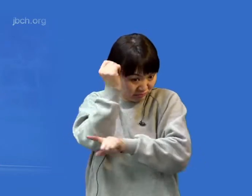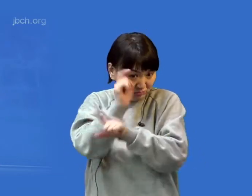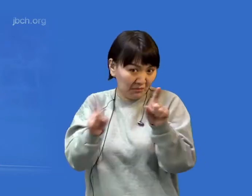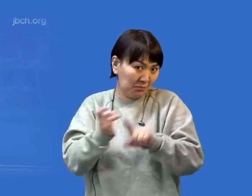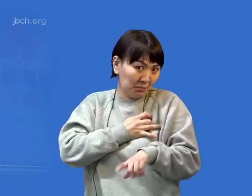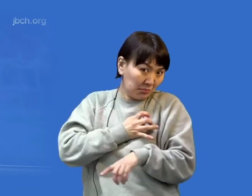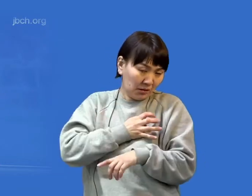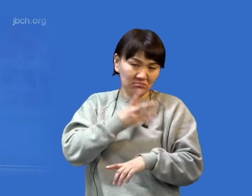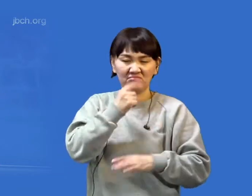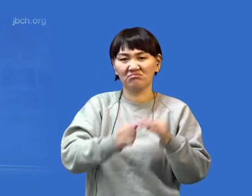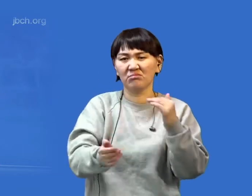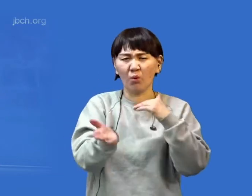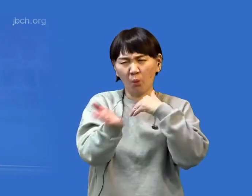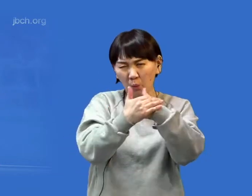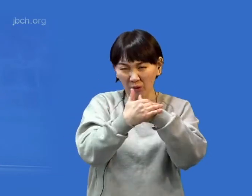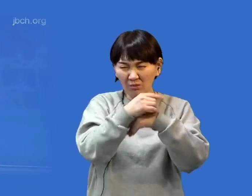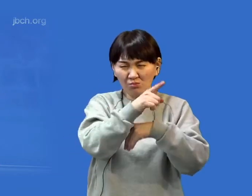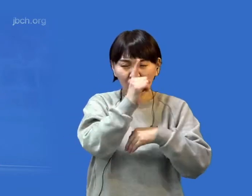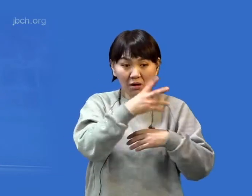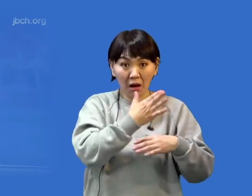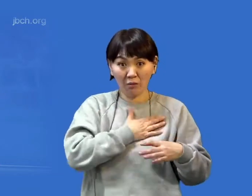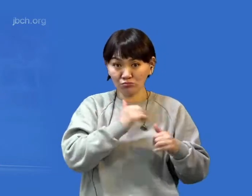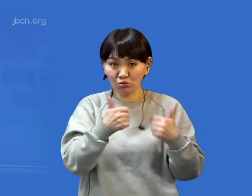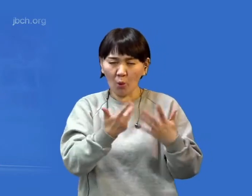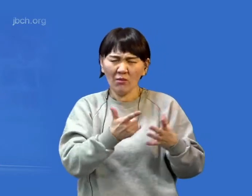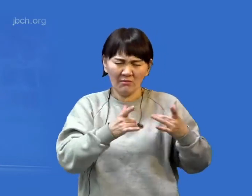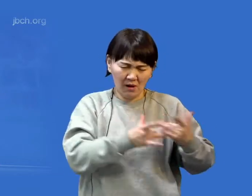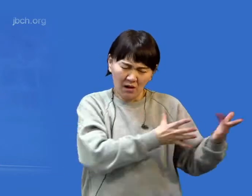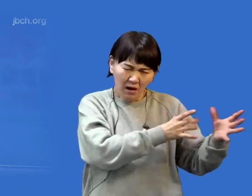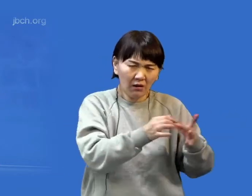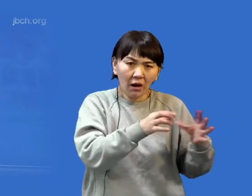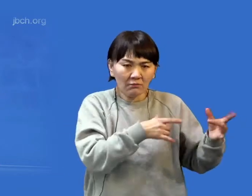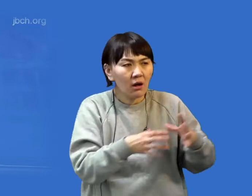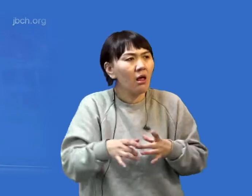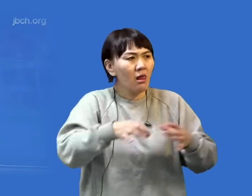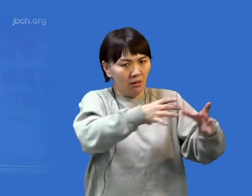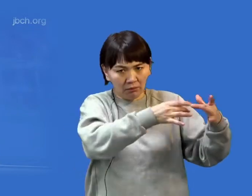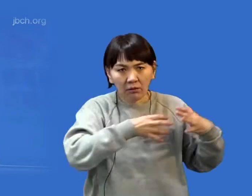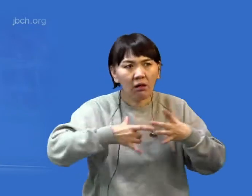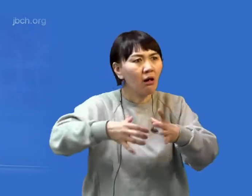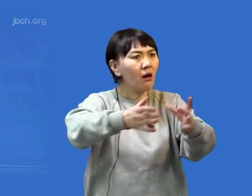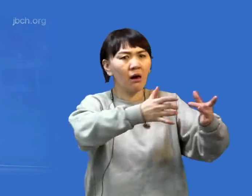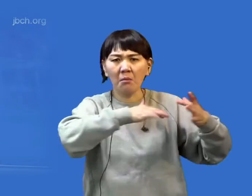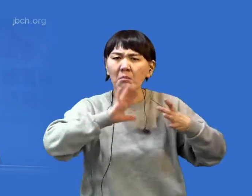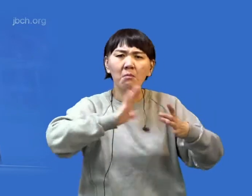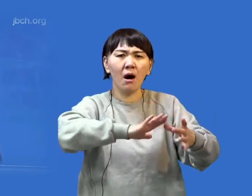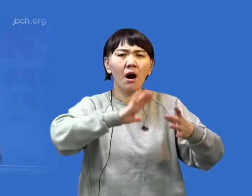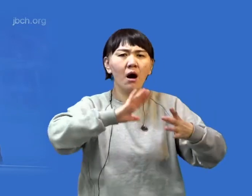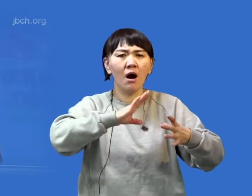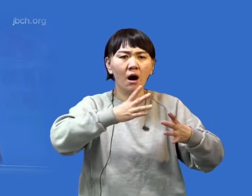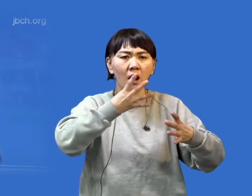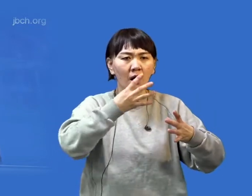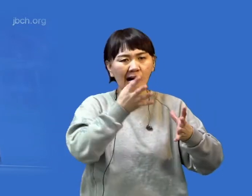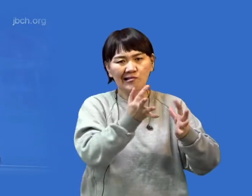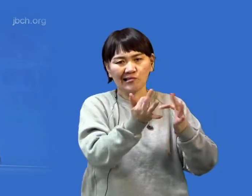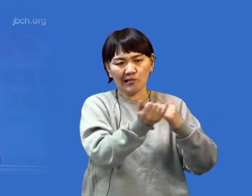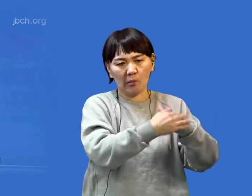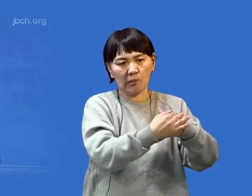байна. Тгийг үйсэн бол энэ 40 жил гисэн цөлийн амьдрал нь тэдэнд хэрэг байхгүй, зүгээр шууд л яваад орох байсан